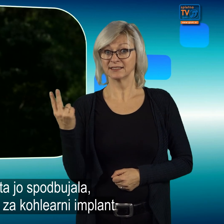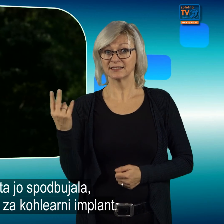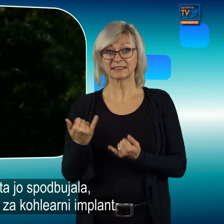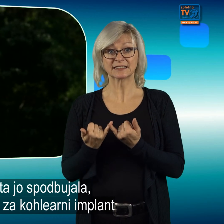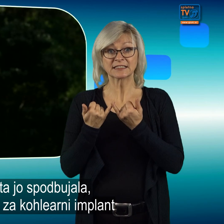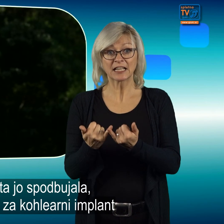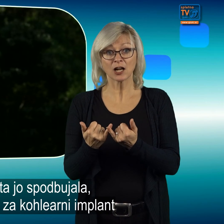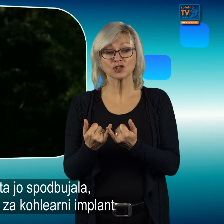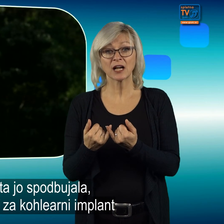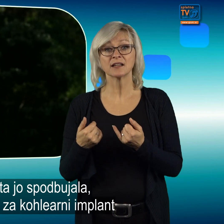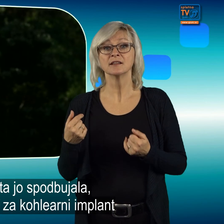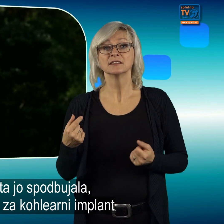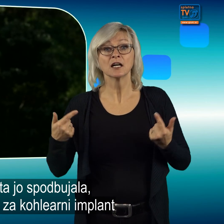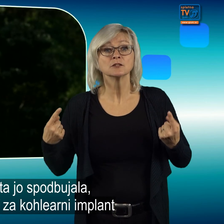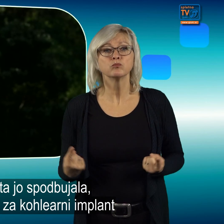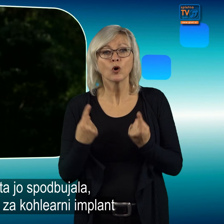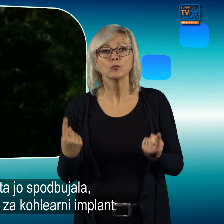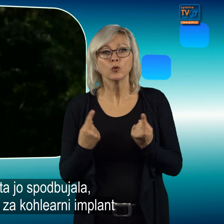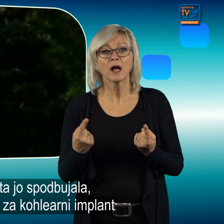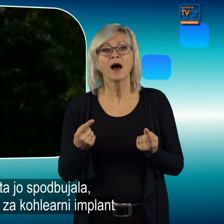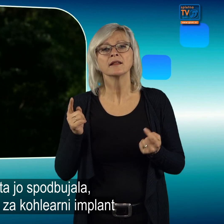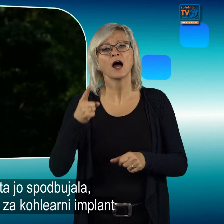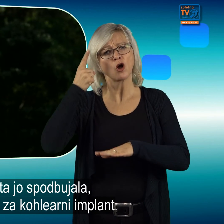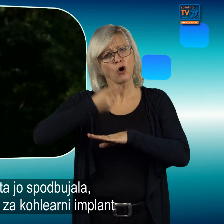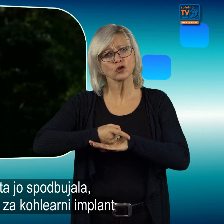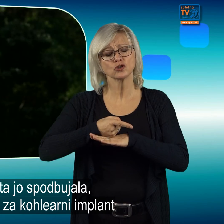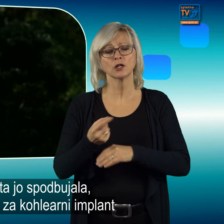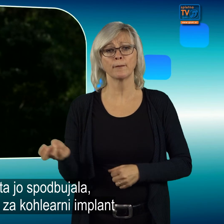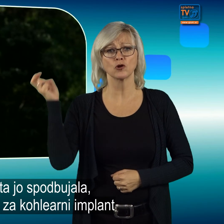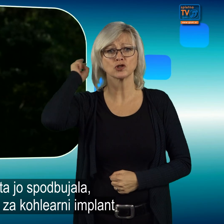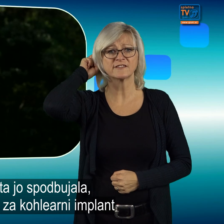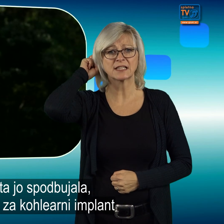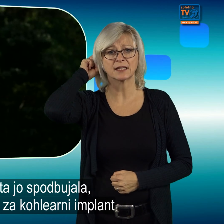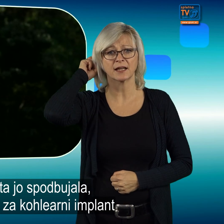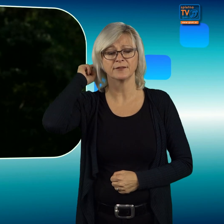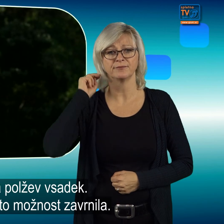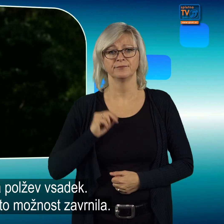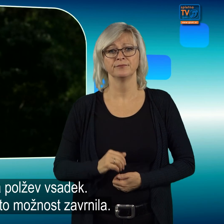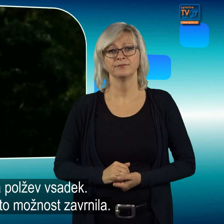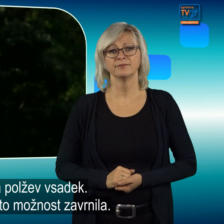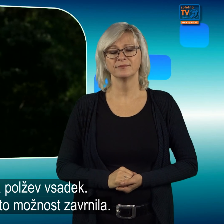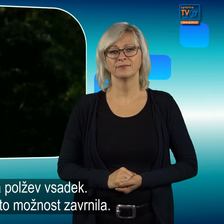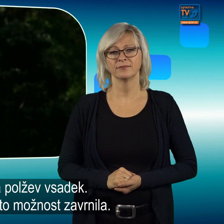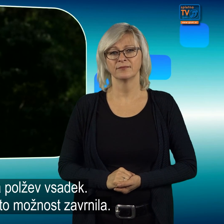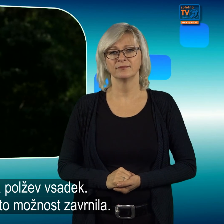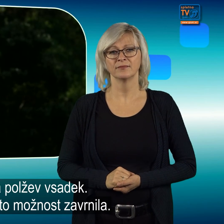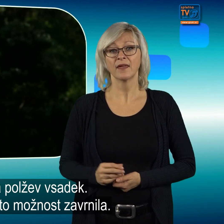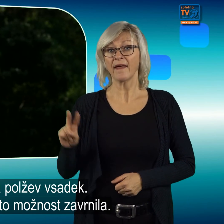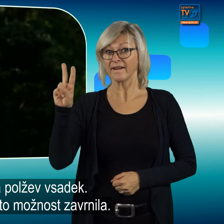Starša sta jo spodbujala, naj se odloči za kohlearni implant oziroma polžev sadek.